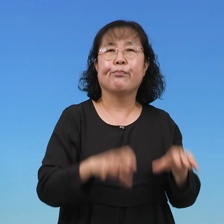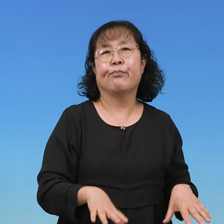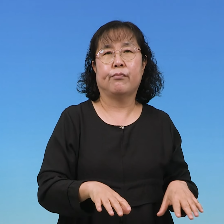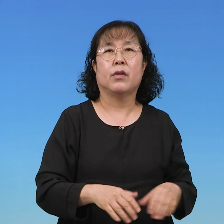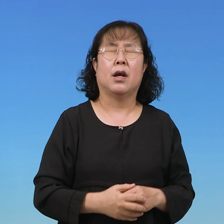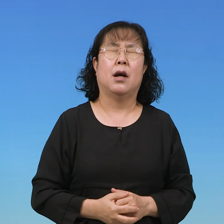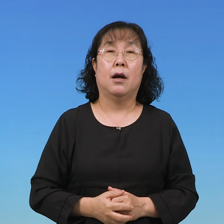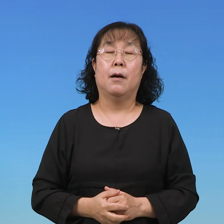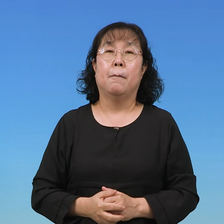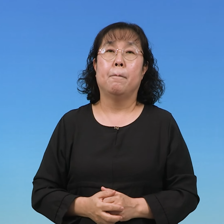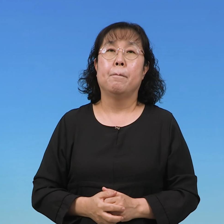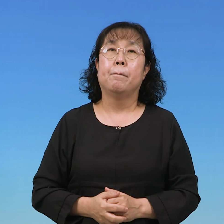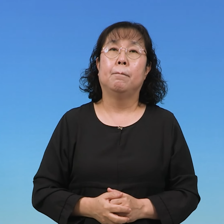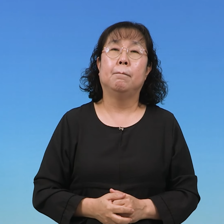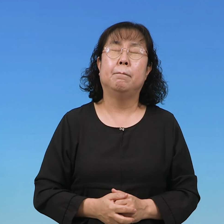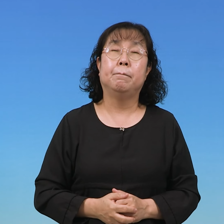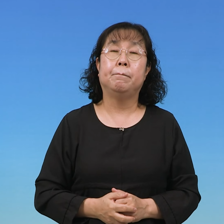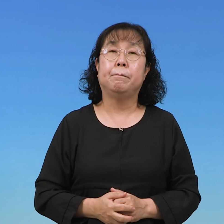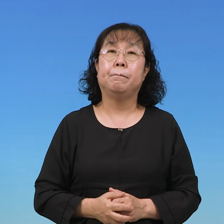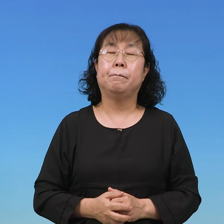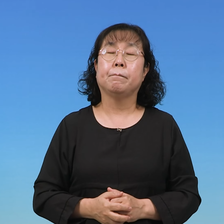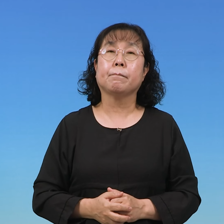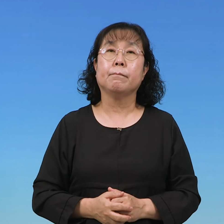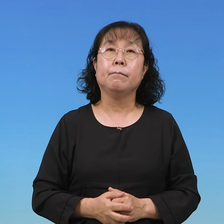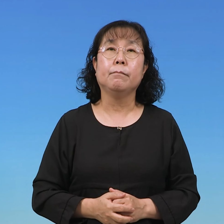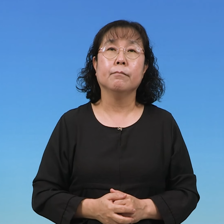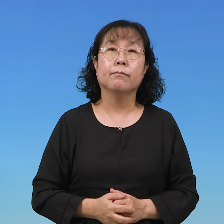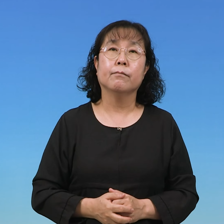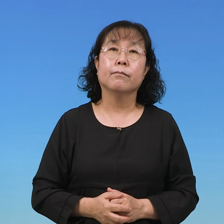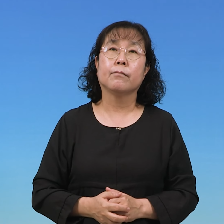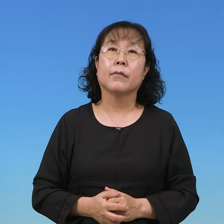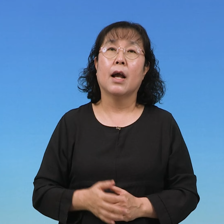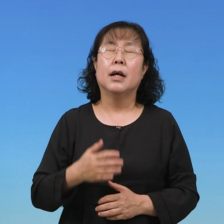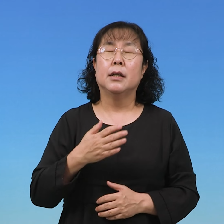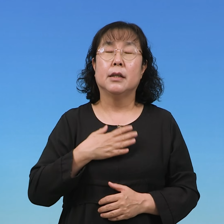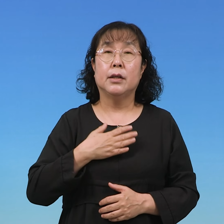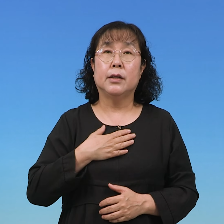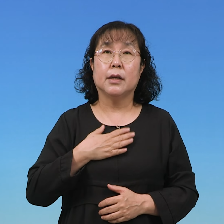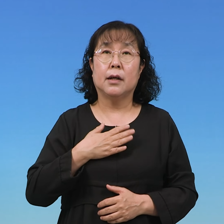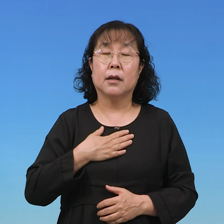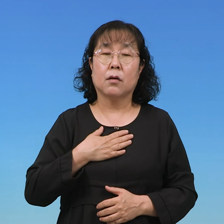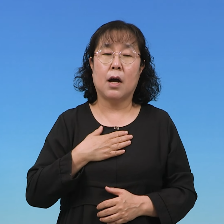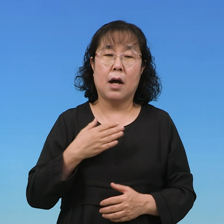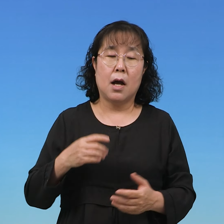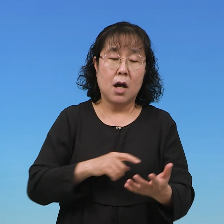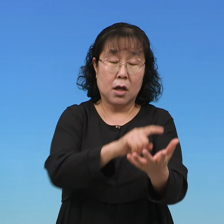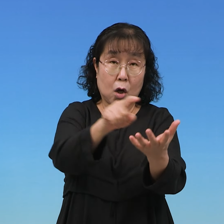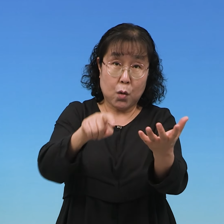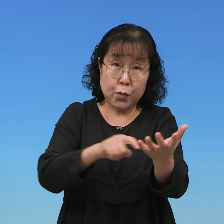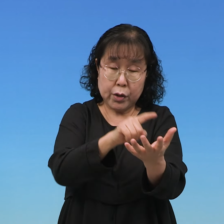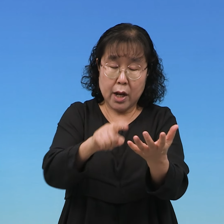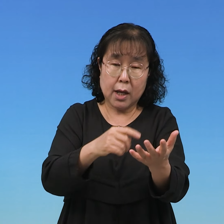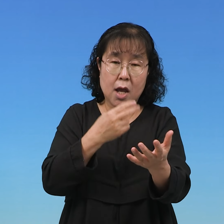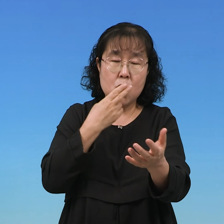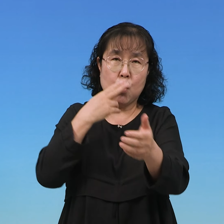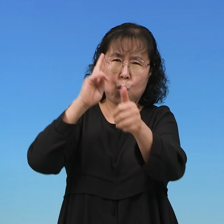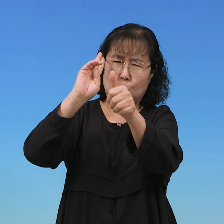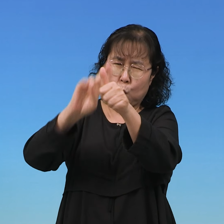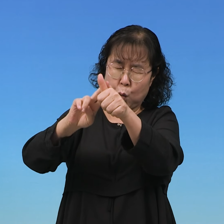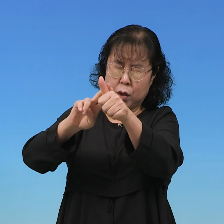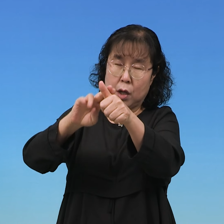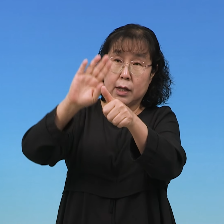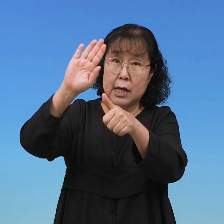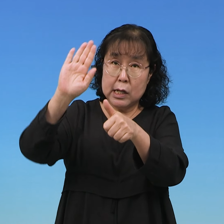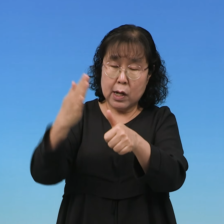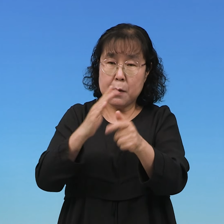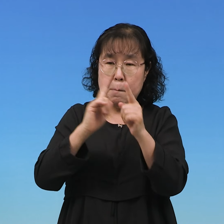저는 오늘 읽은 본문 말씀에서 너무나 저에게 또 이제 여러분들에게 도전이 되는